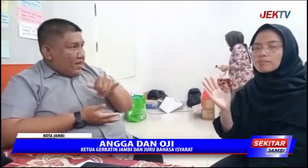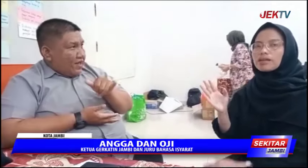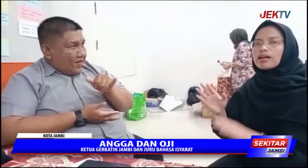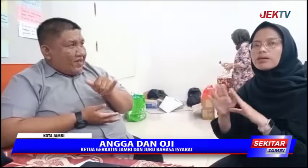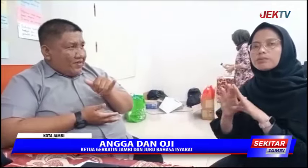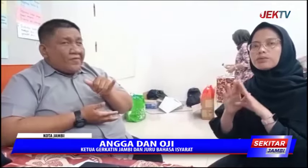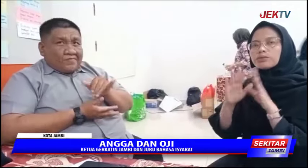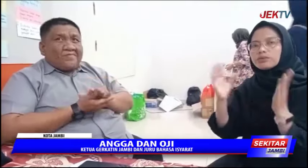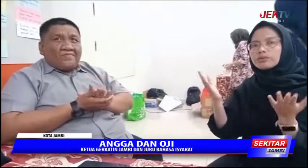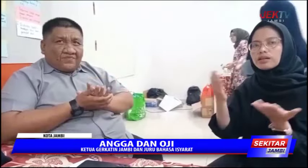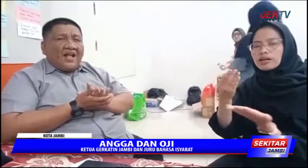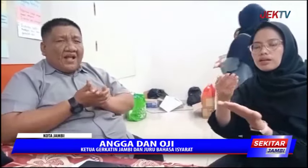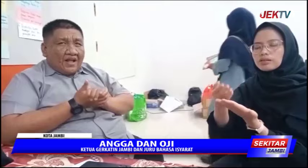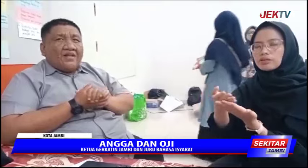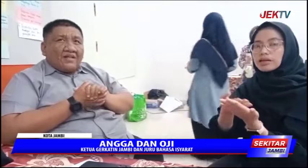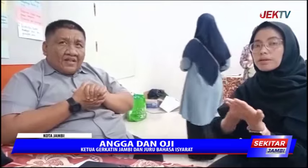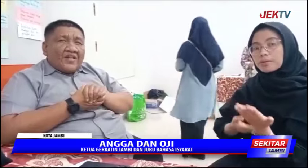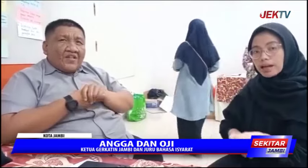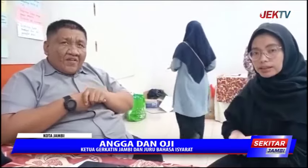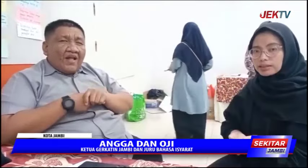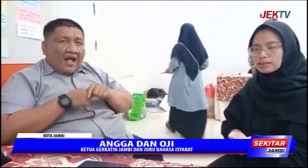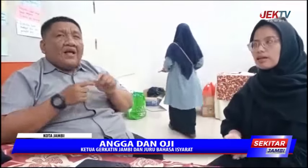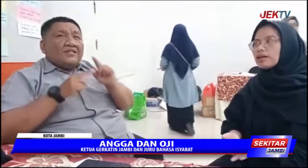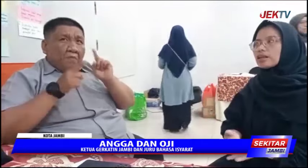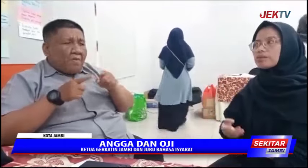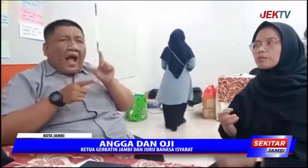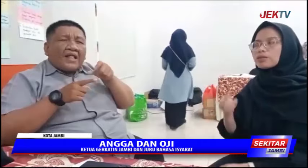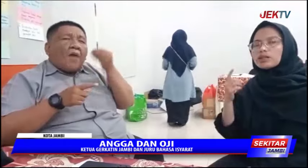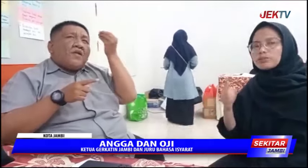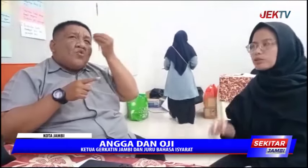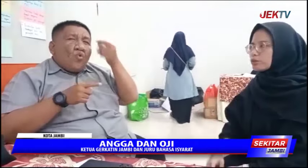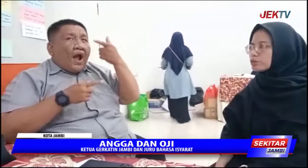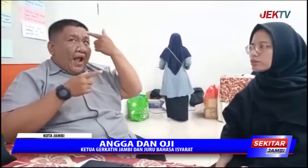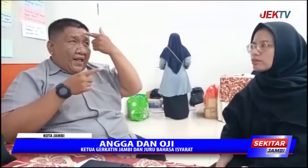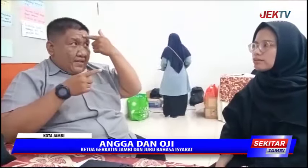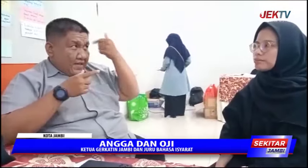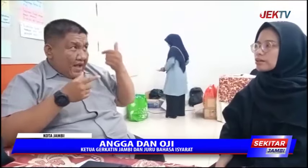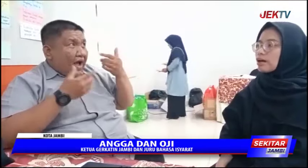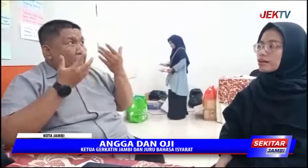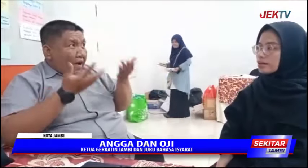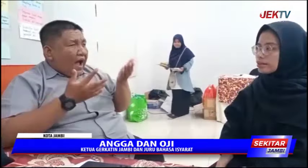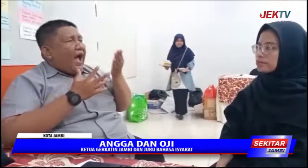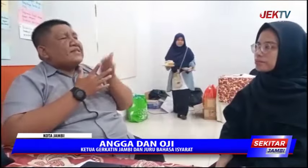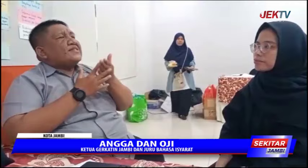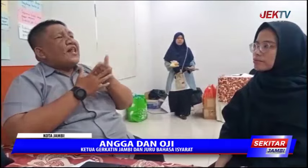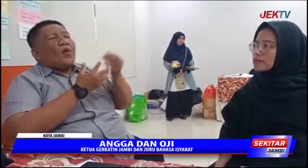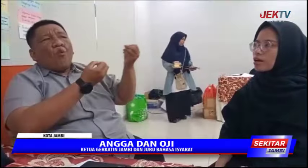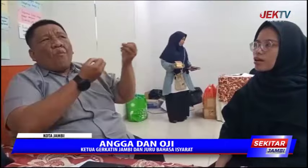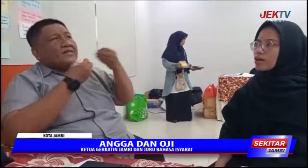Nanti ada buku yang warnanya beda-beda lagi. Nah, teman-teman tuli itu bingung karena